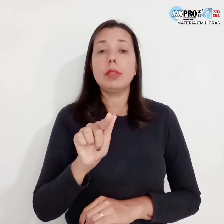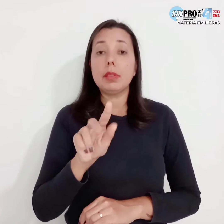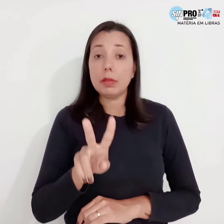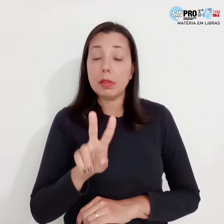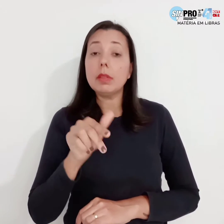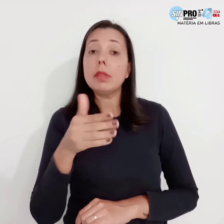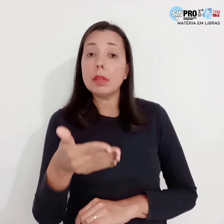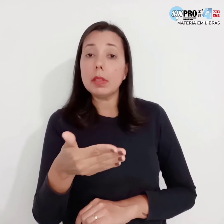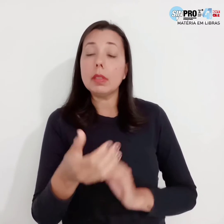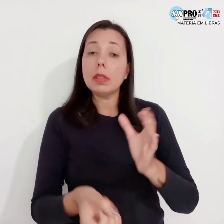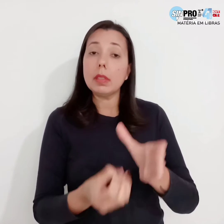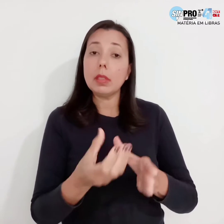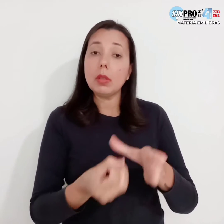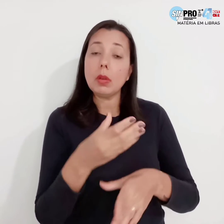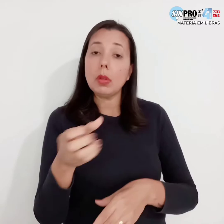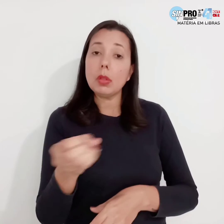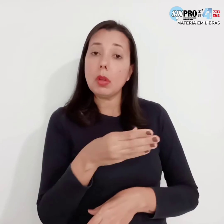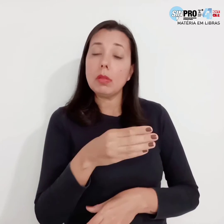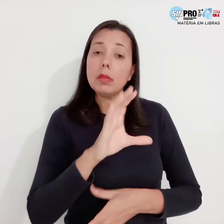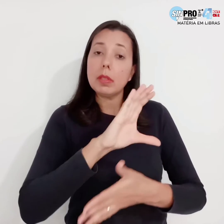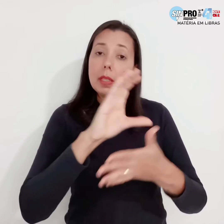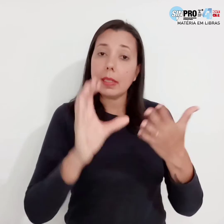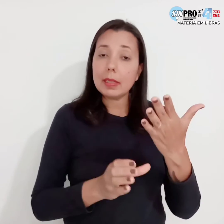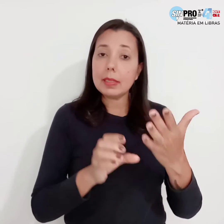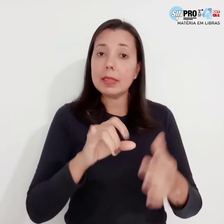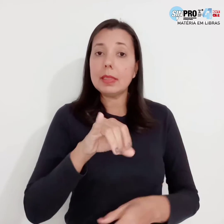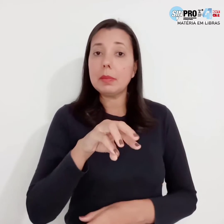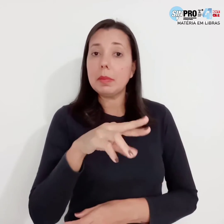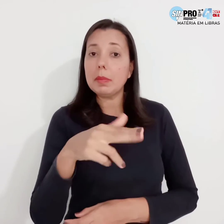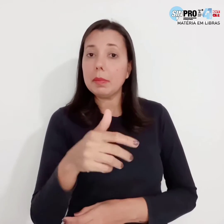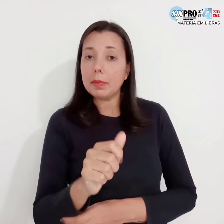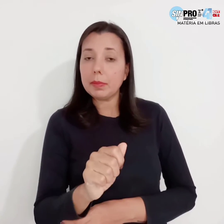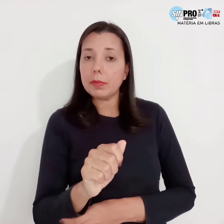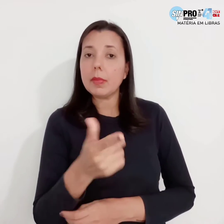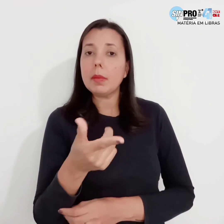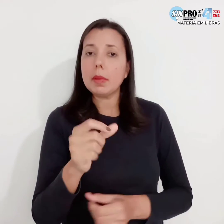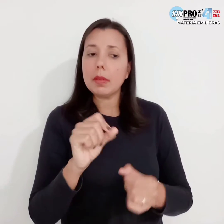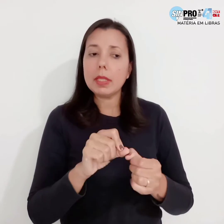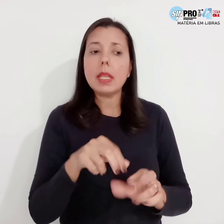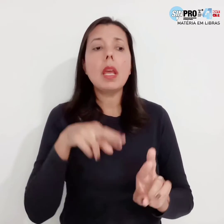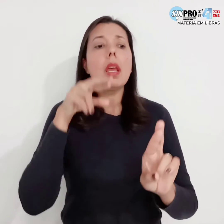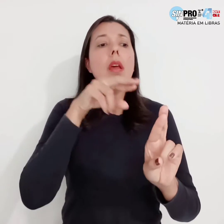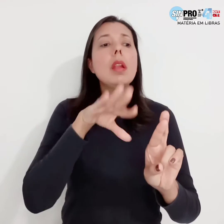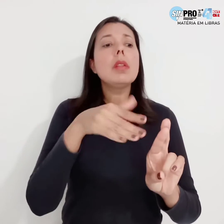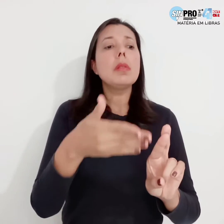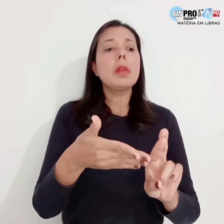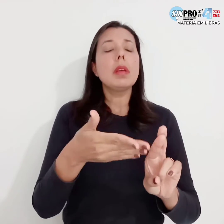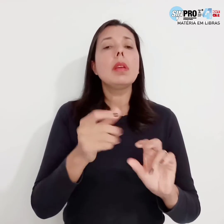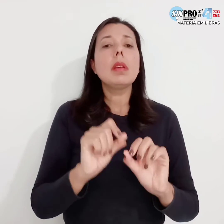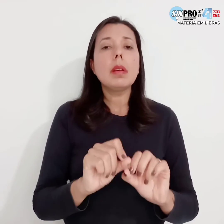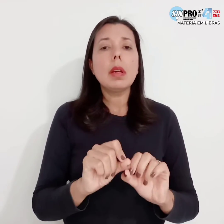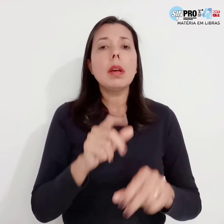termo nova classe média para se referir à parte da